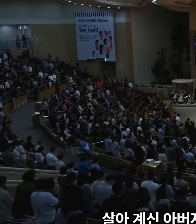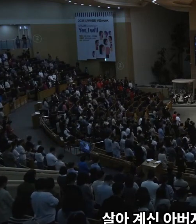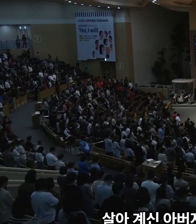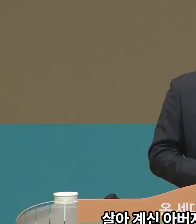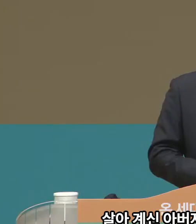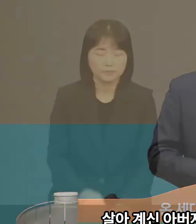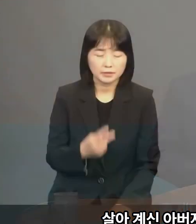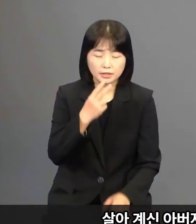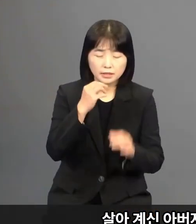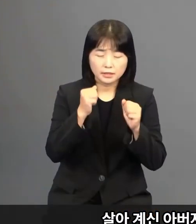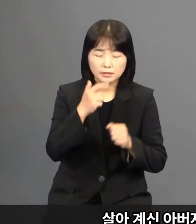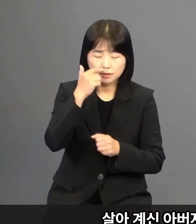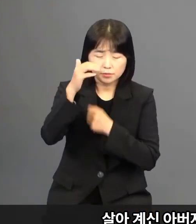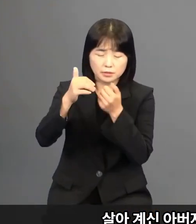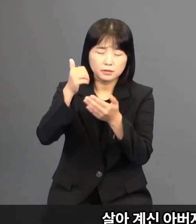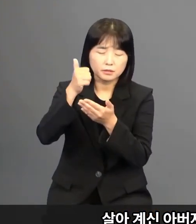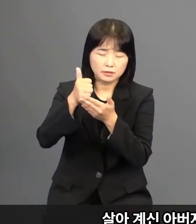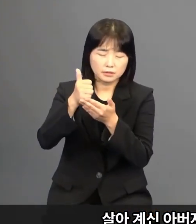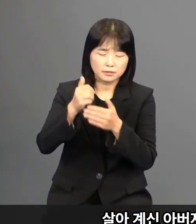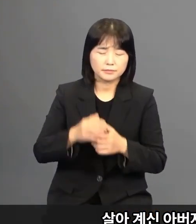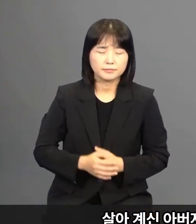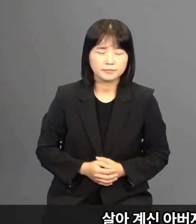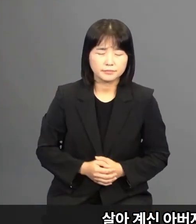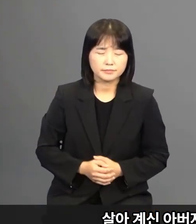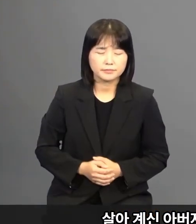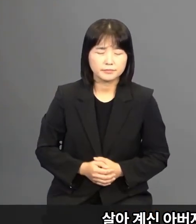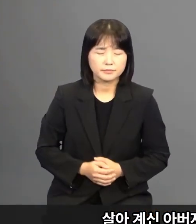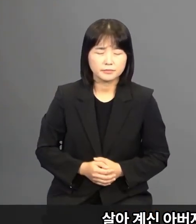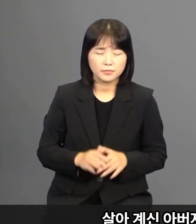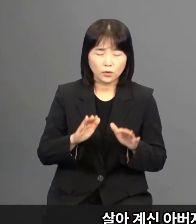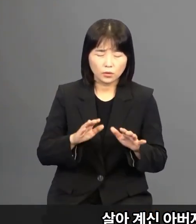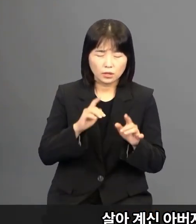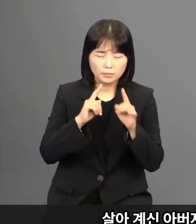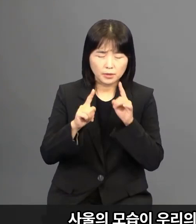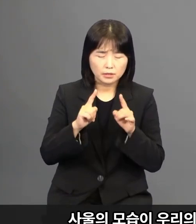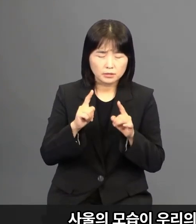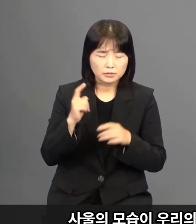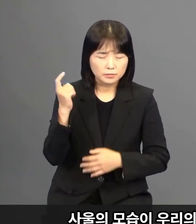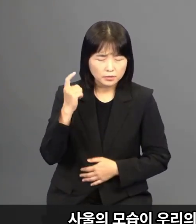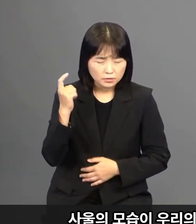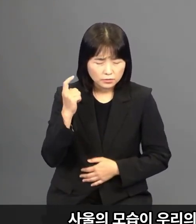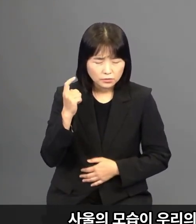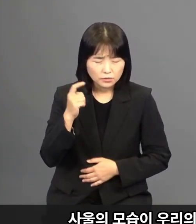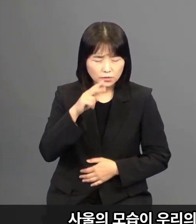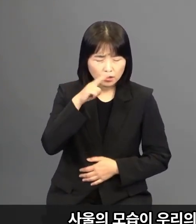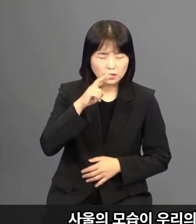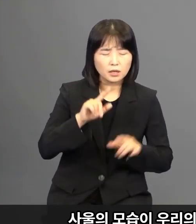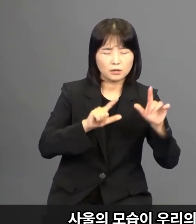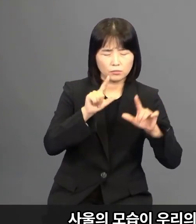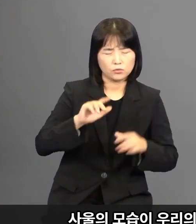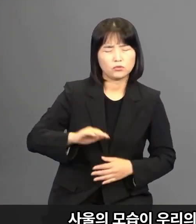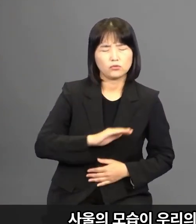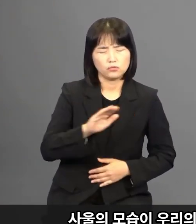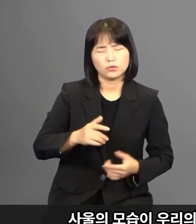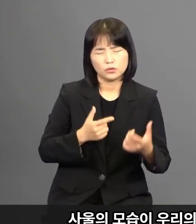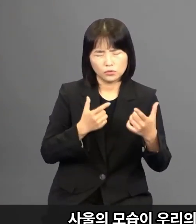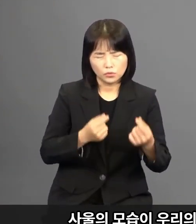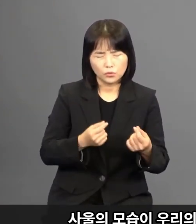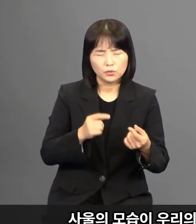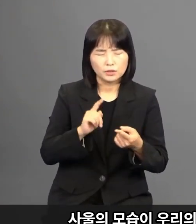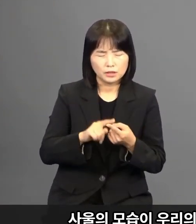되시옵소서. 살아계신 아버지 하나님, 오늘 말씀을 들으며 사울의 모습이 우리의 모습이었음을 이